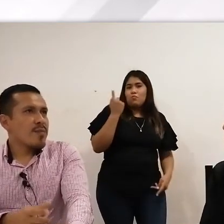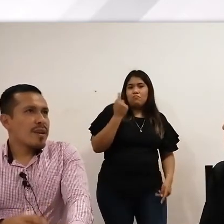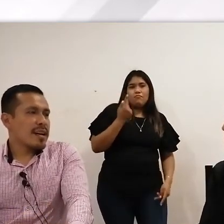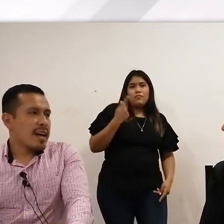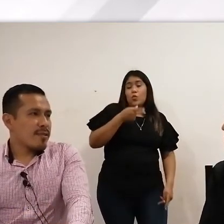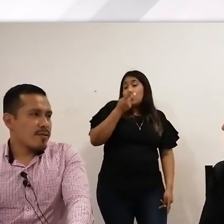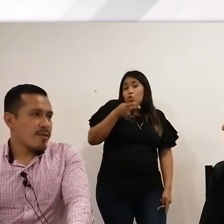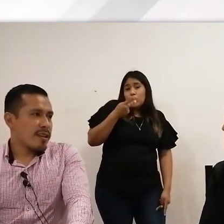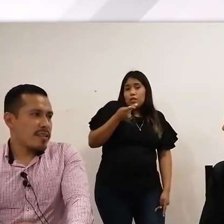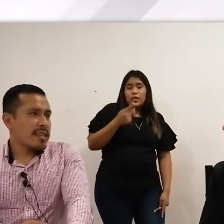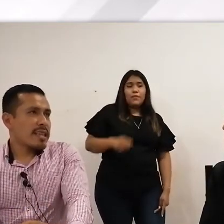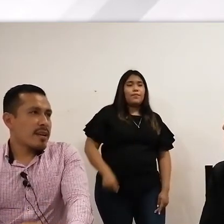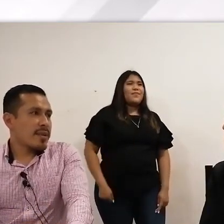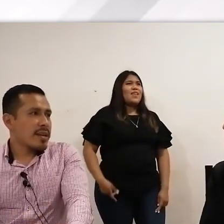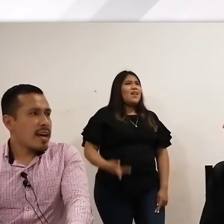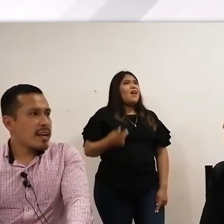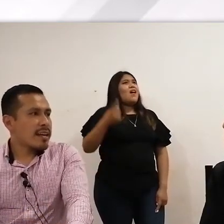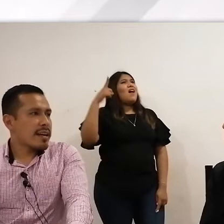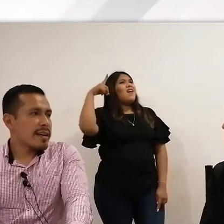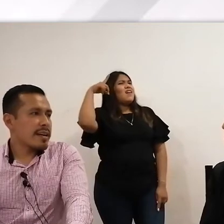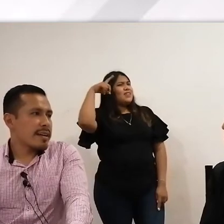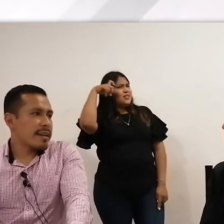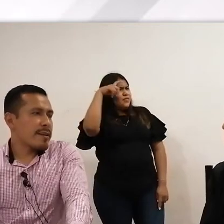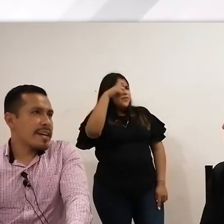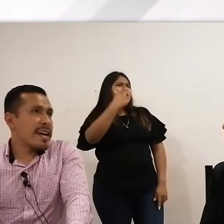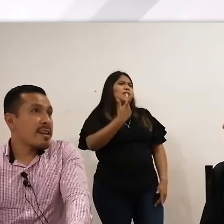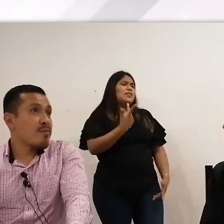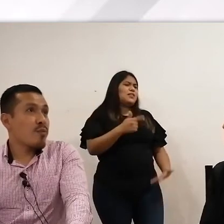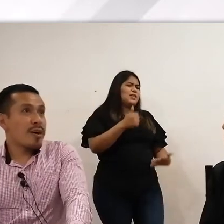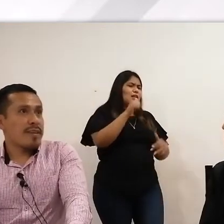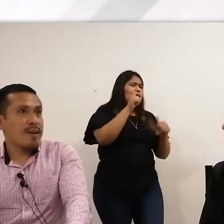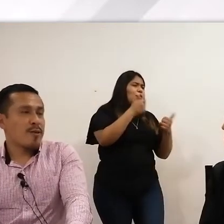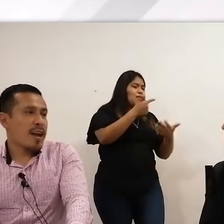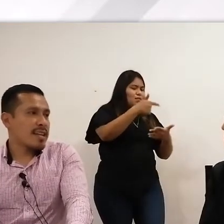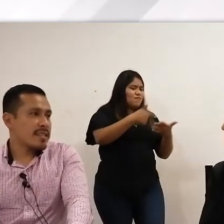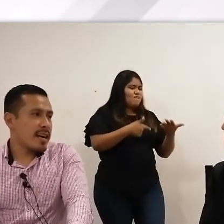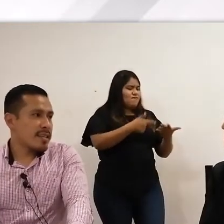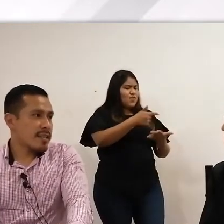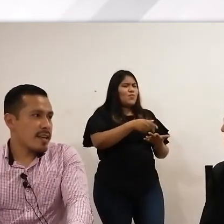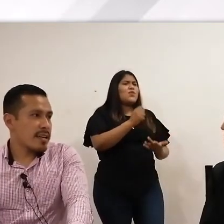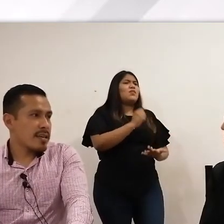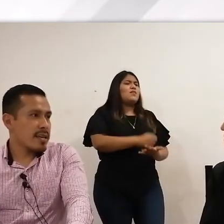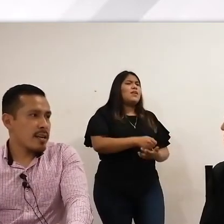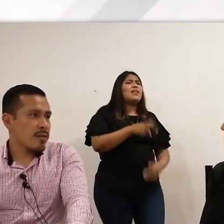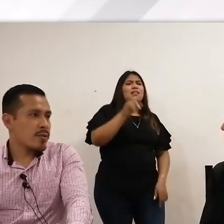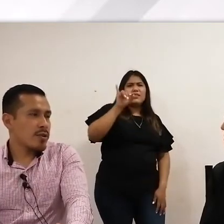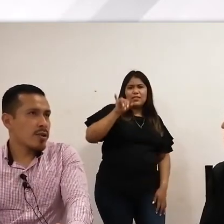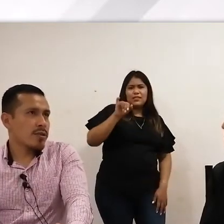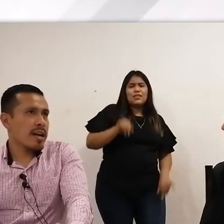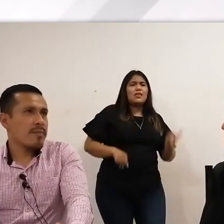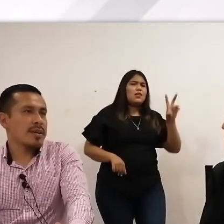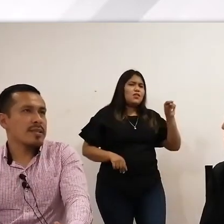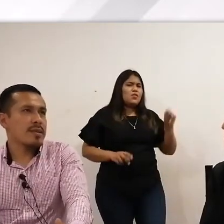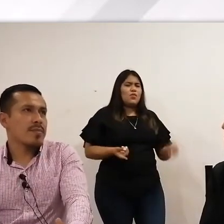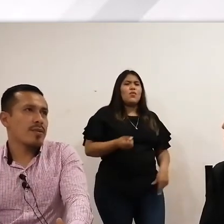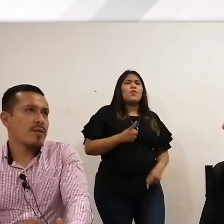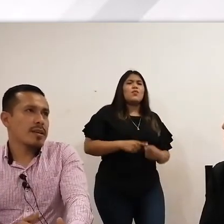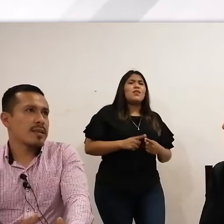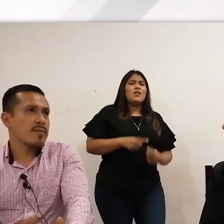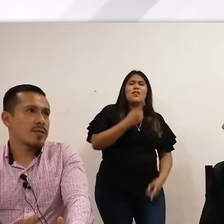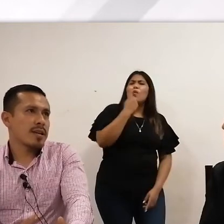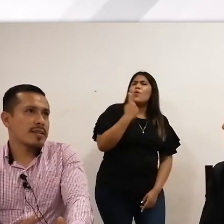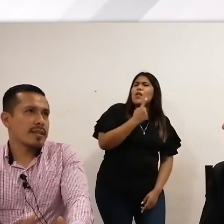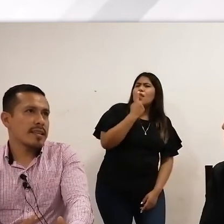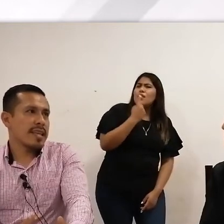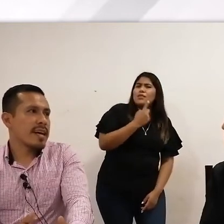Es complicado, ¿no?, de determinar quién puede oralizarse y quién no. Yo creo que al principio lo que